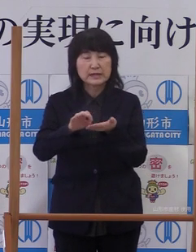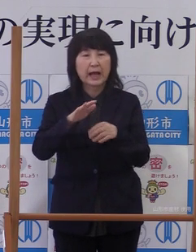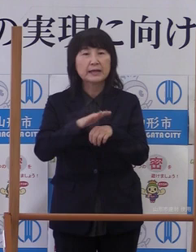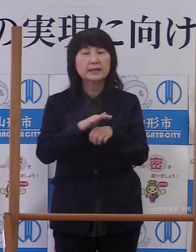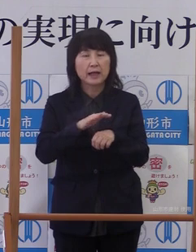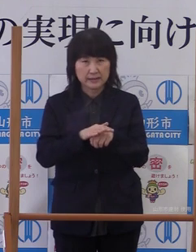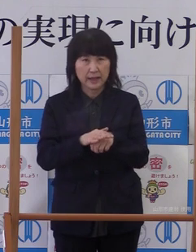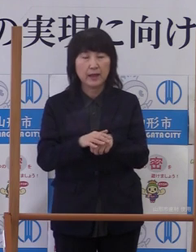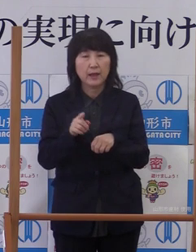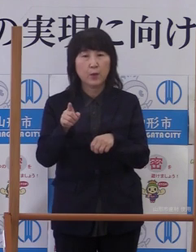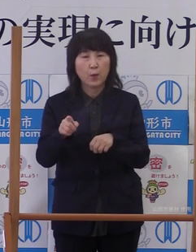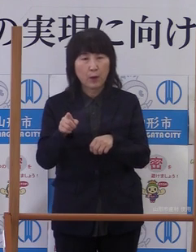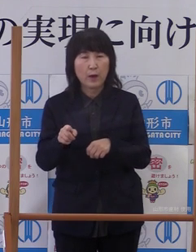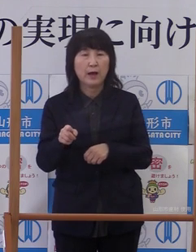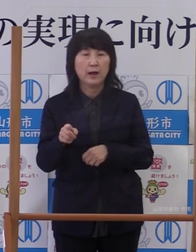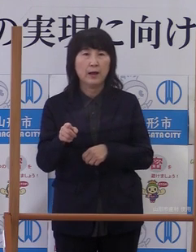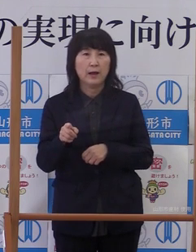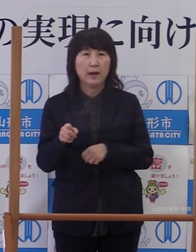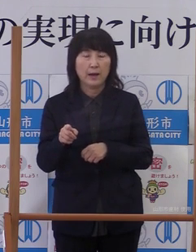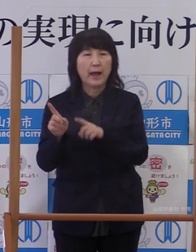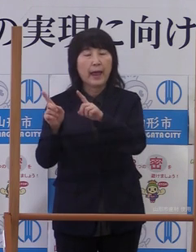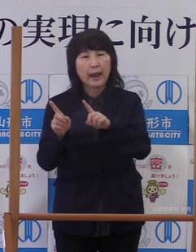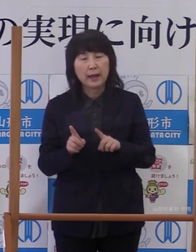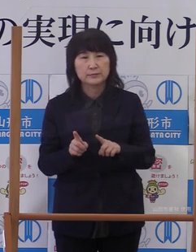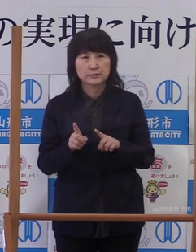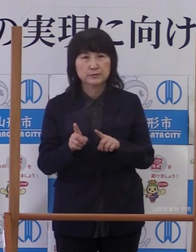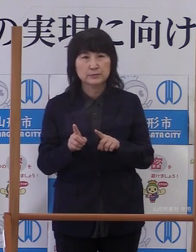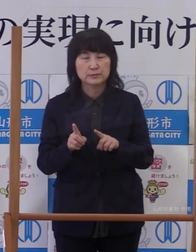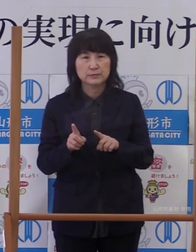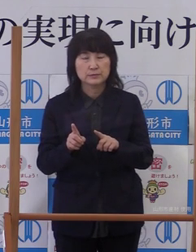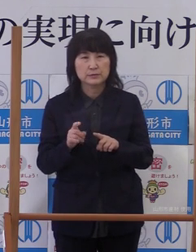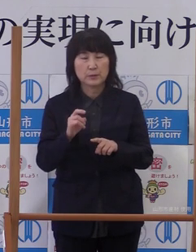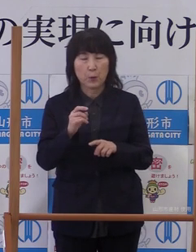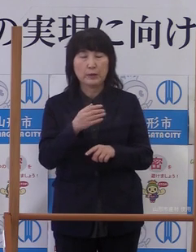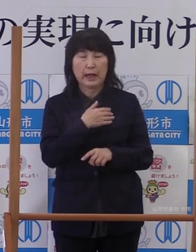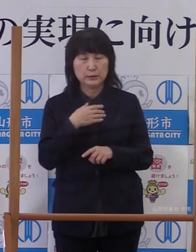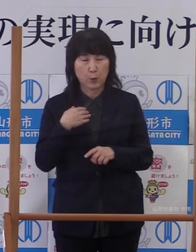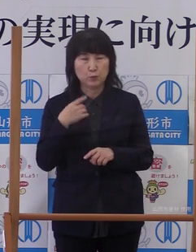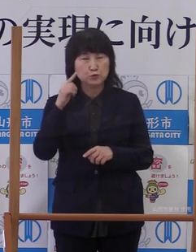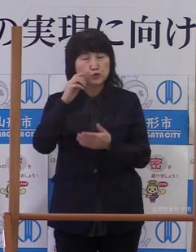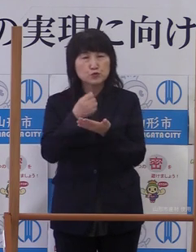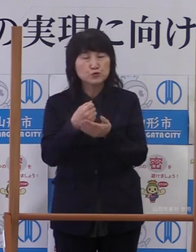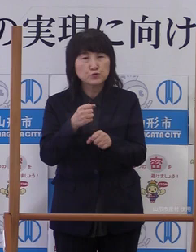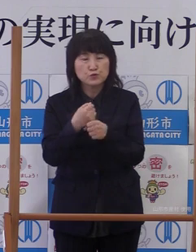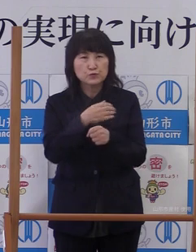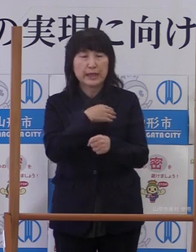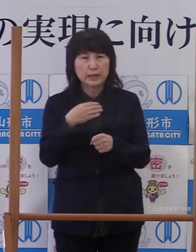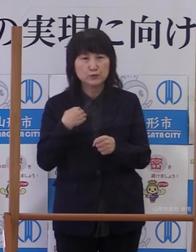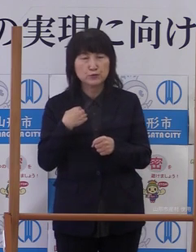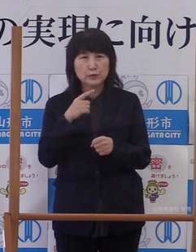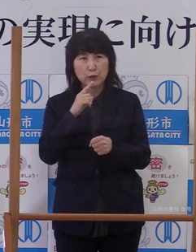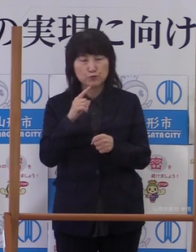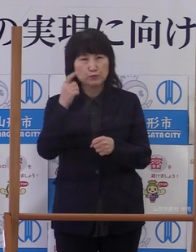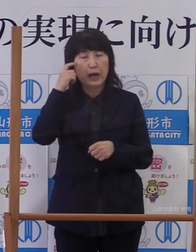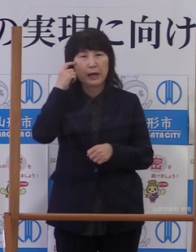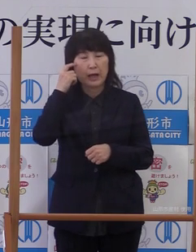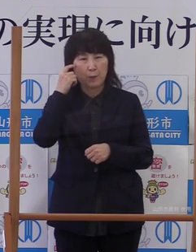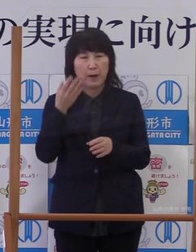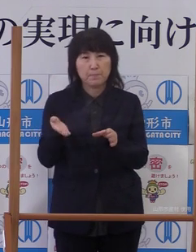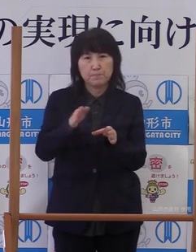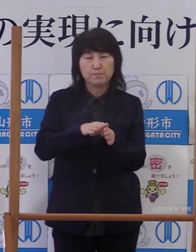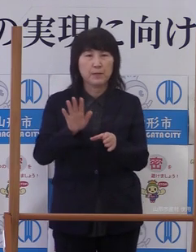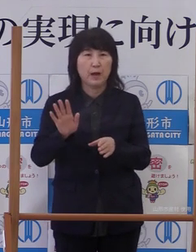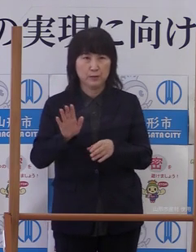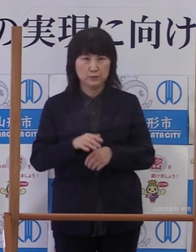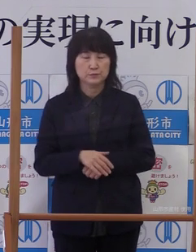こういうところは少し減らしても工夫できるんじゃないかというようなところなどの精査は行わせていただきました